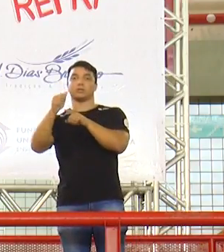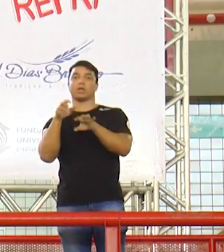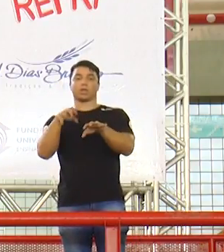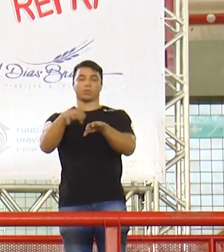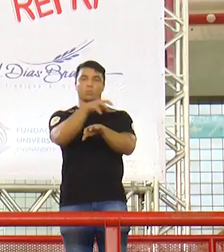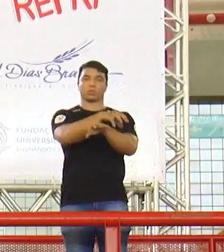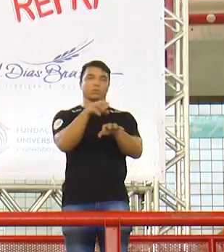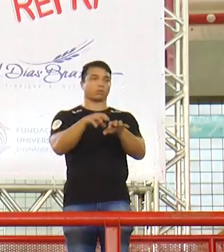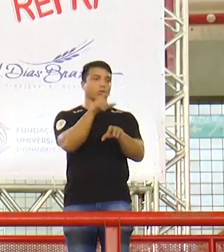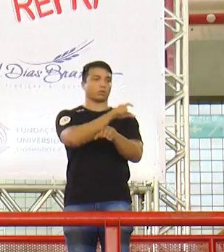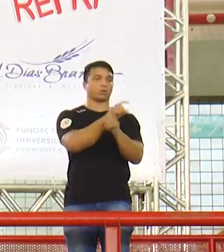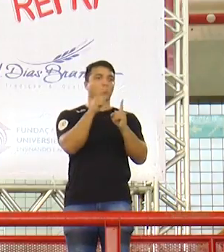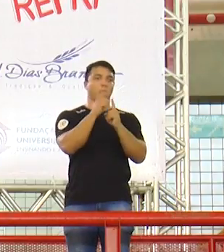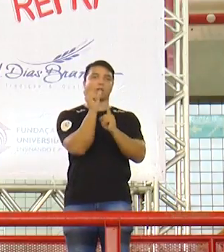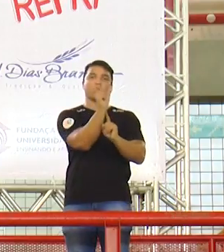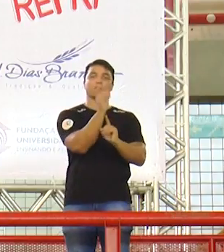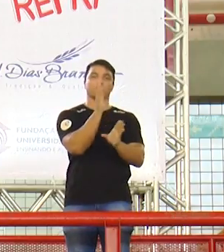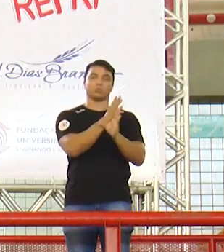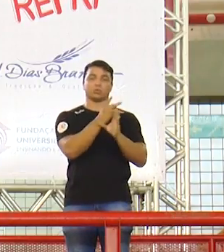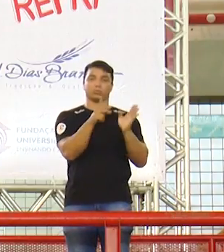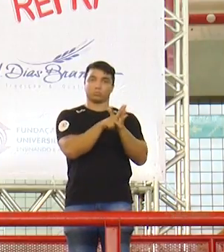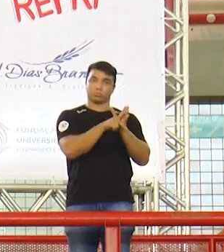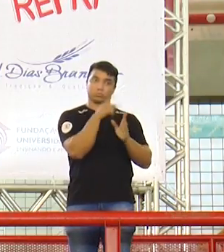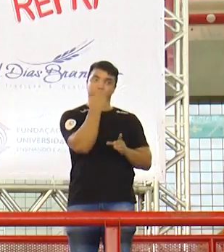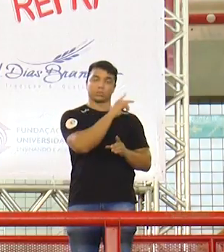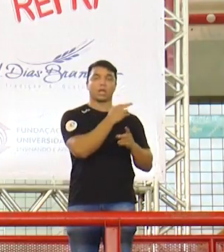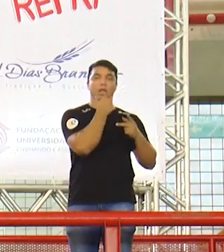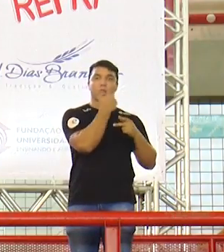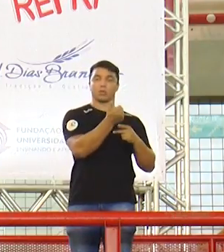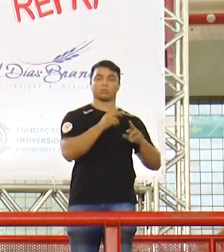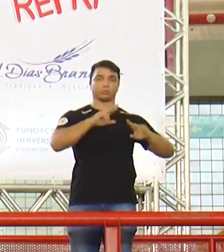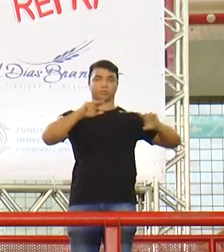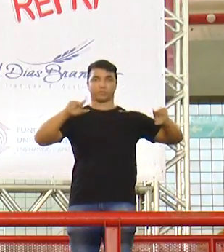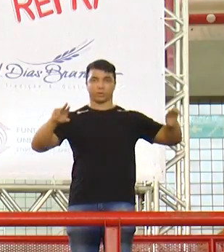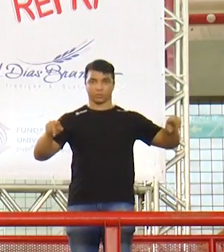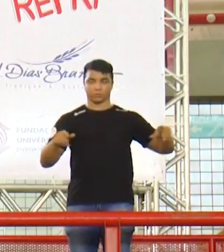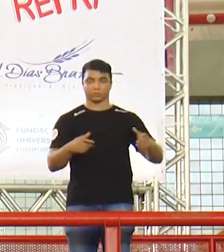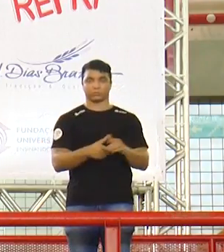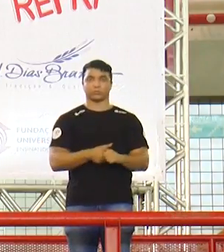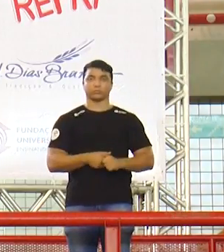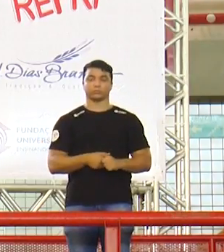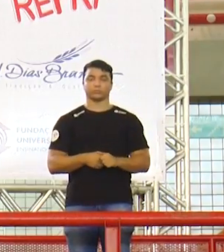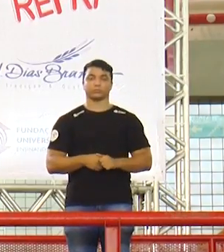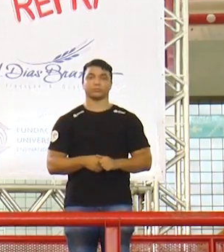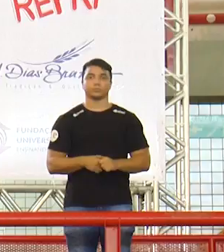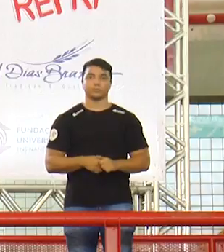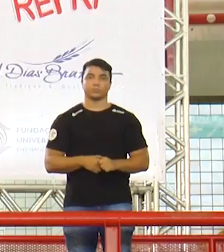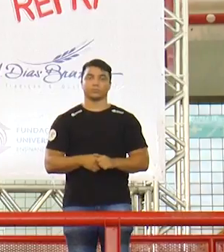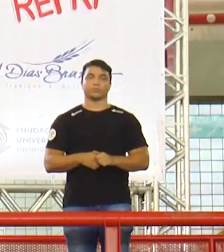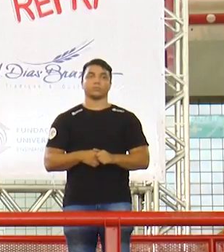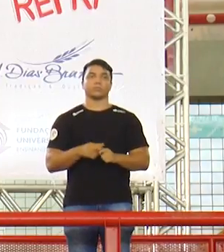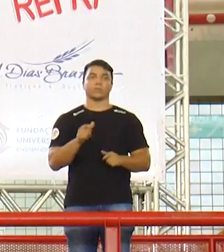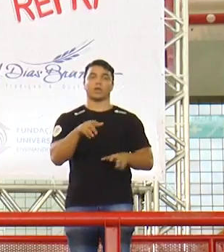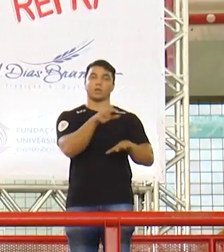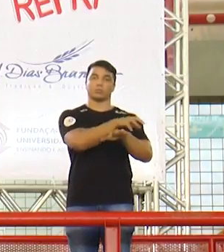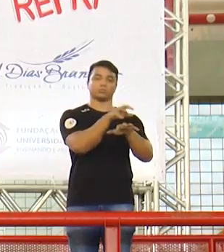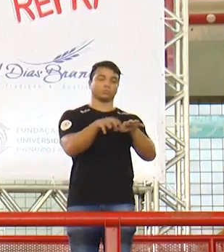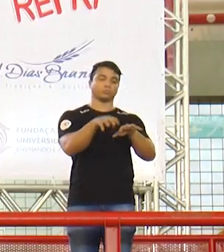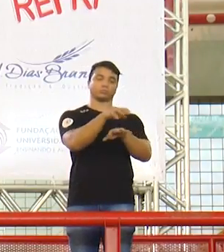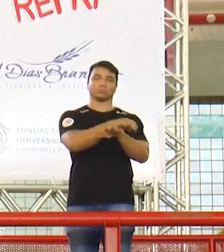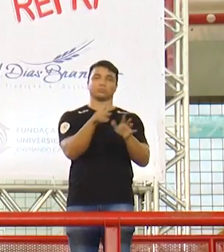híbrida, porque é uma palavra formada por radicais de idiomas diferentes. Isso é um